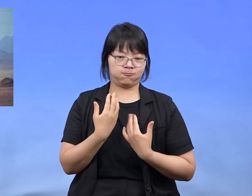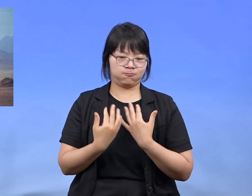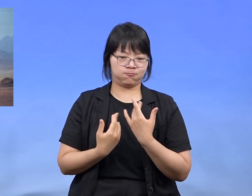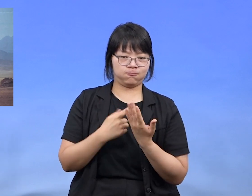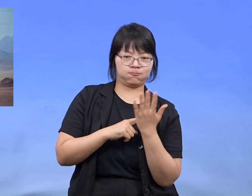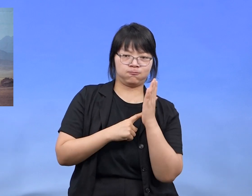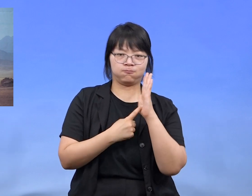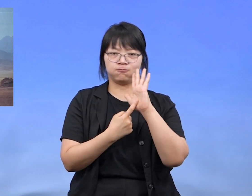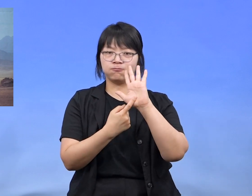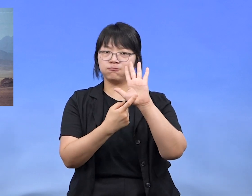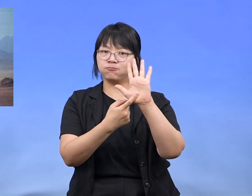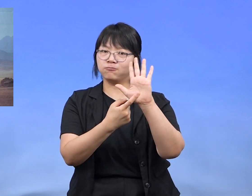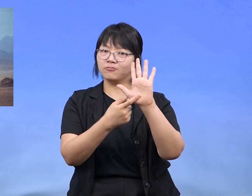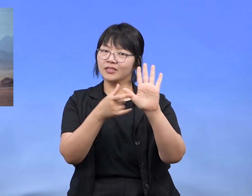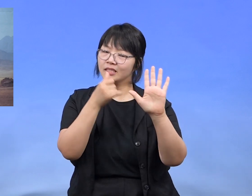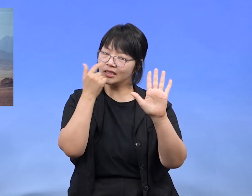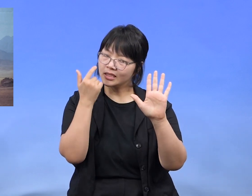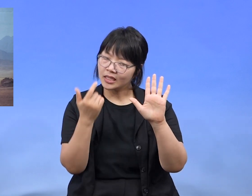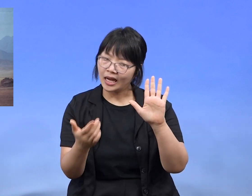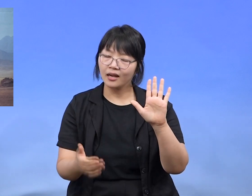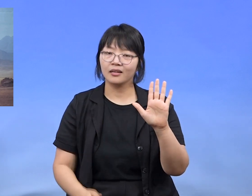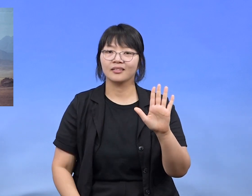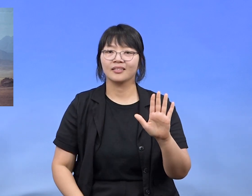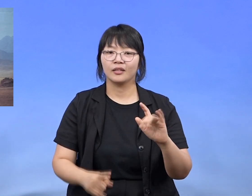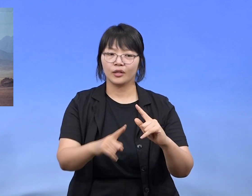있을까요? 우리 교회는, 아니